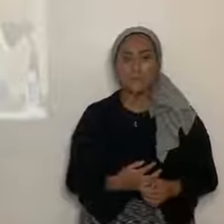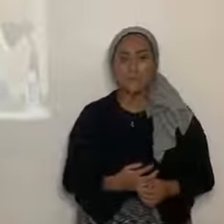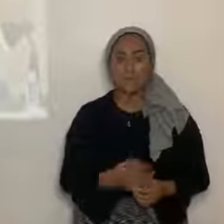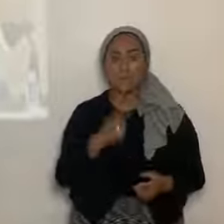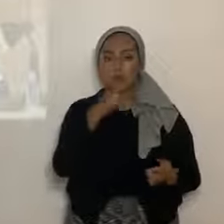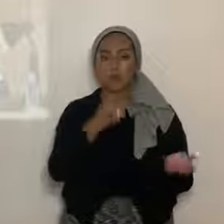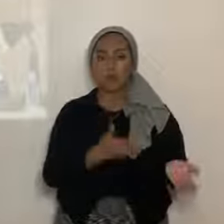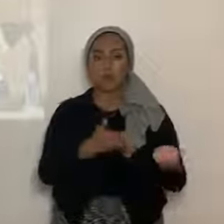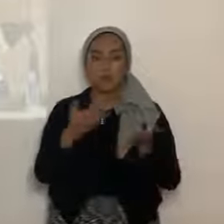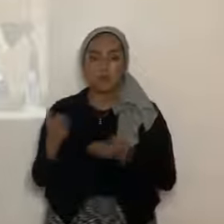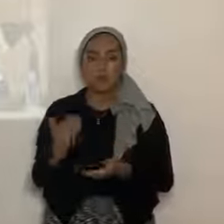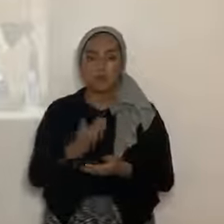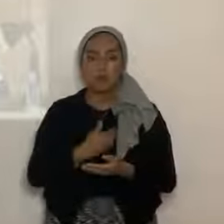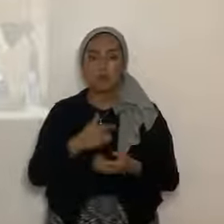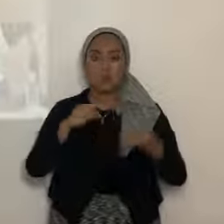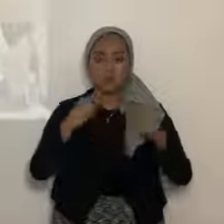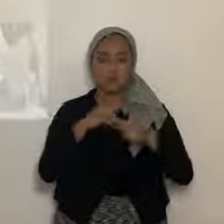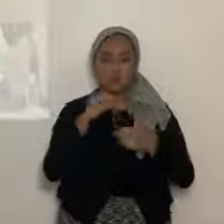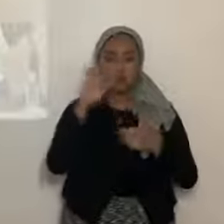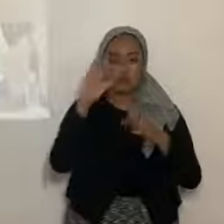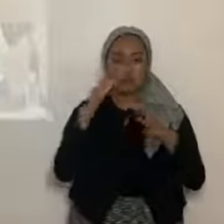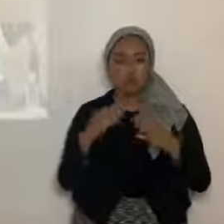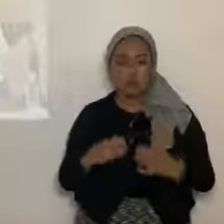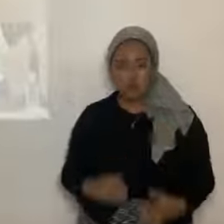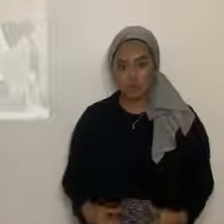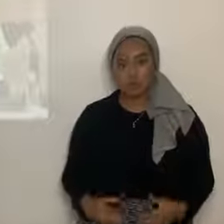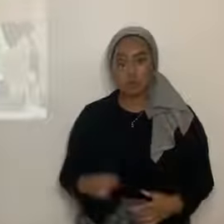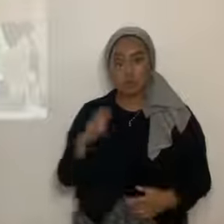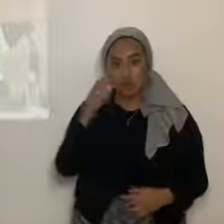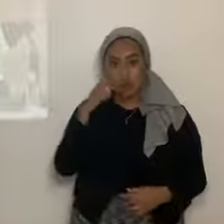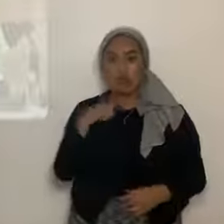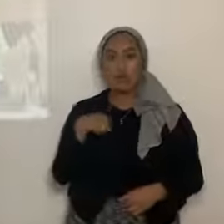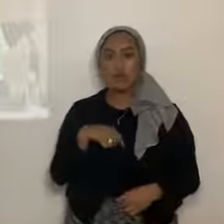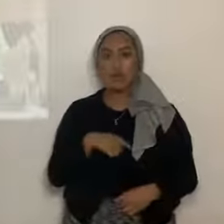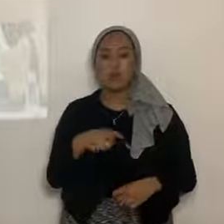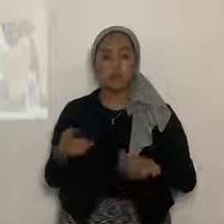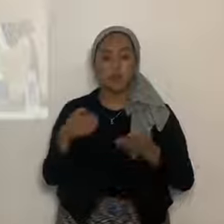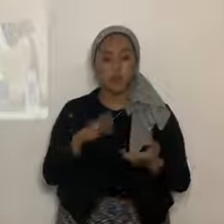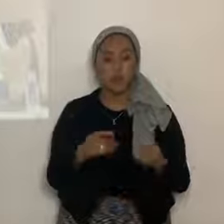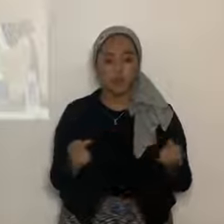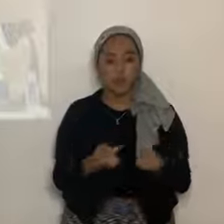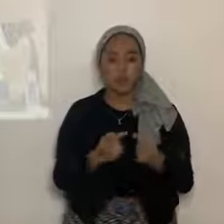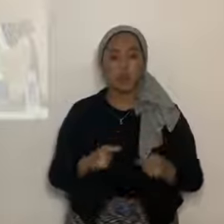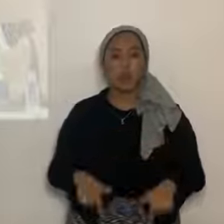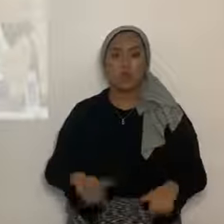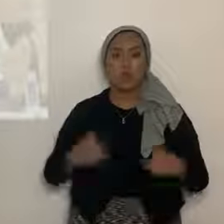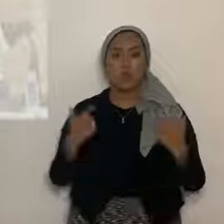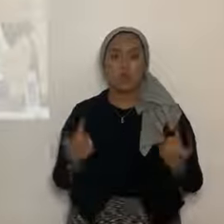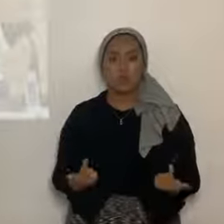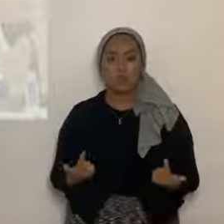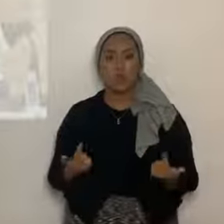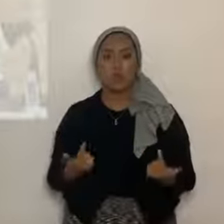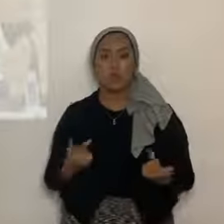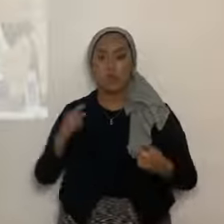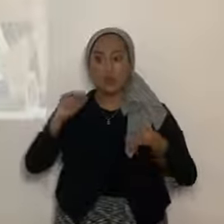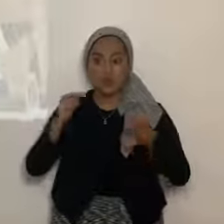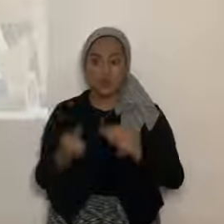mismo nuestros pecados en su cuerpo sobre el madero para que nosotros, estando muertos a los pecados, vivamos a la justicia, y por cuya herida fuiste